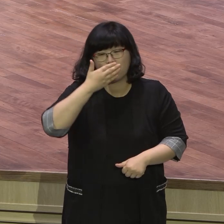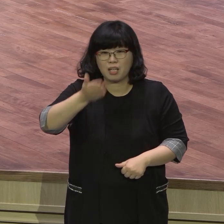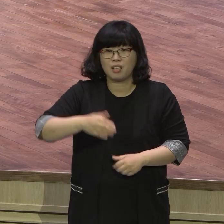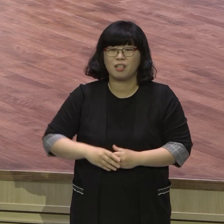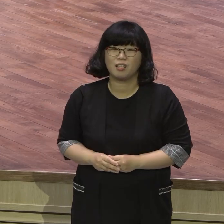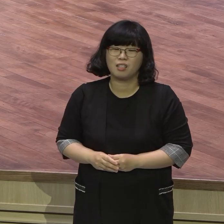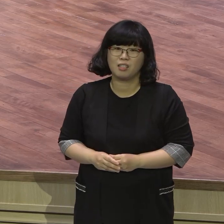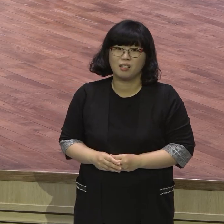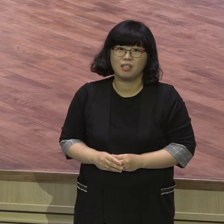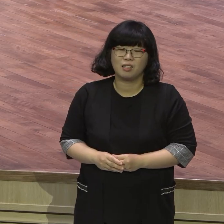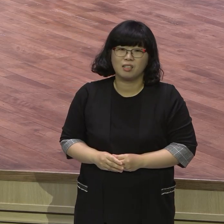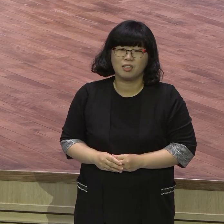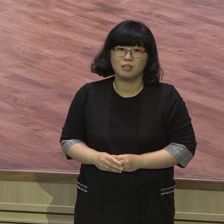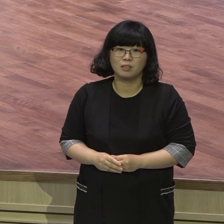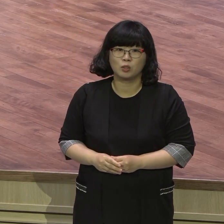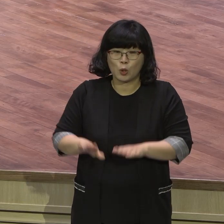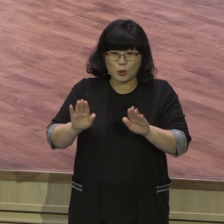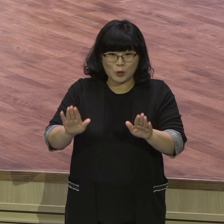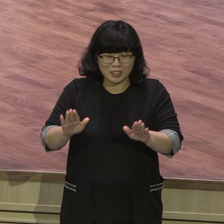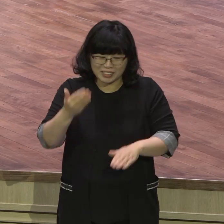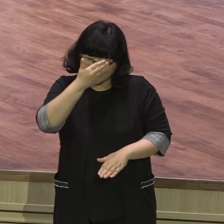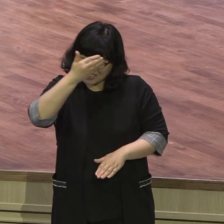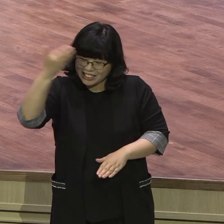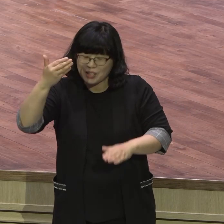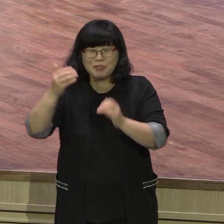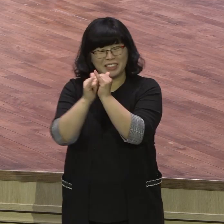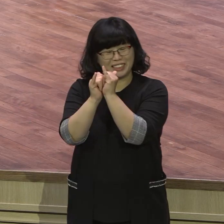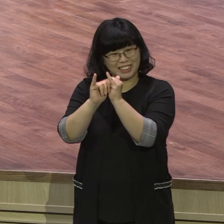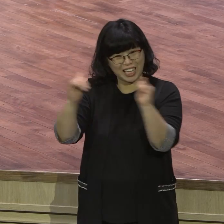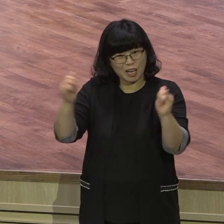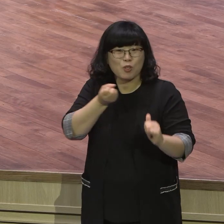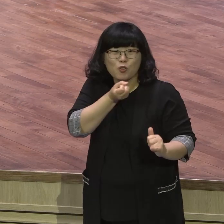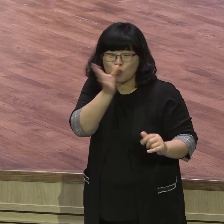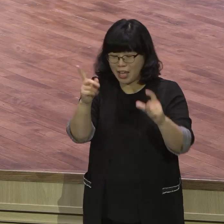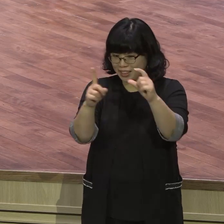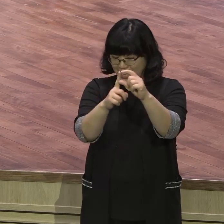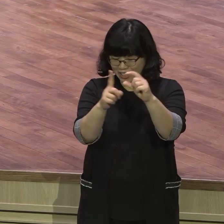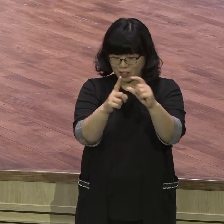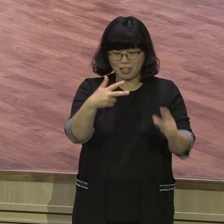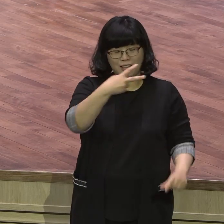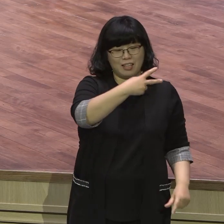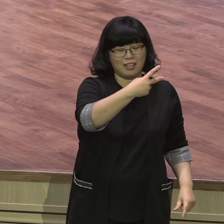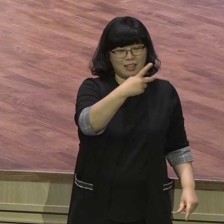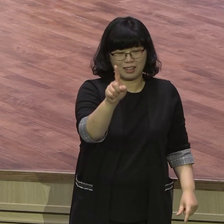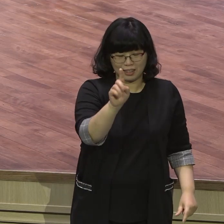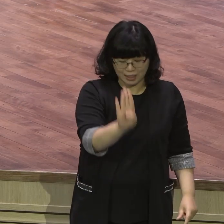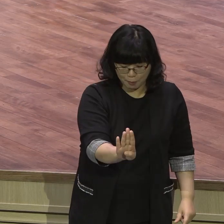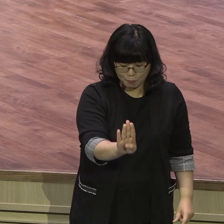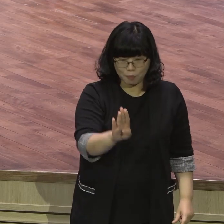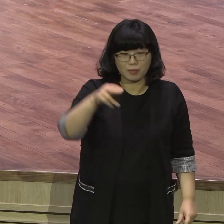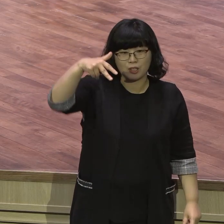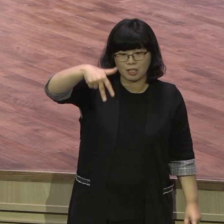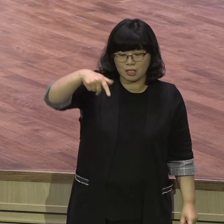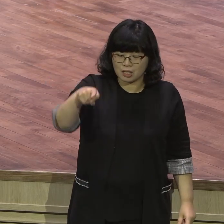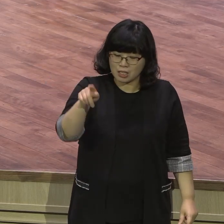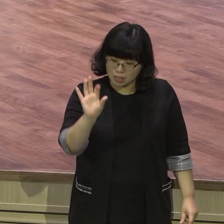요즘 젊은 층이 많이 사용하는 용어 중에 답 정 너라는 말이 있어요 이게 무슨 말인가 하면